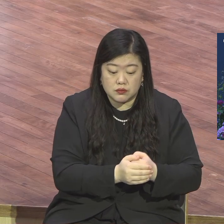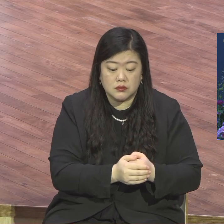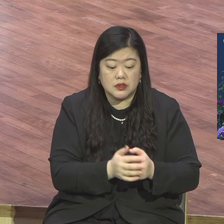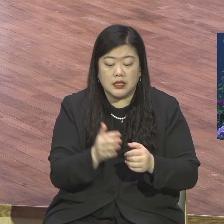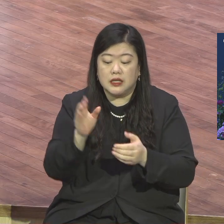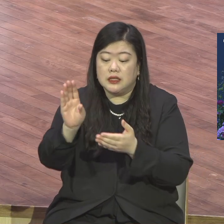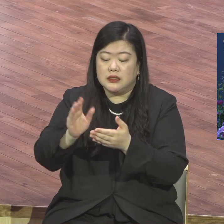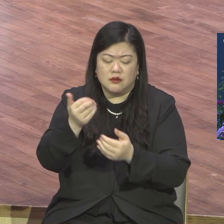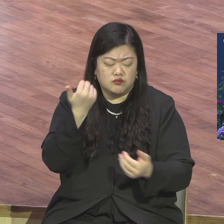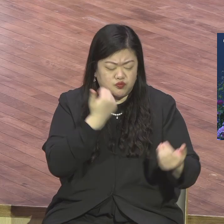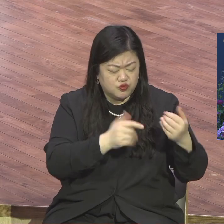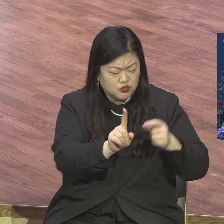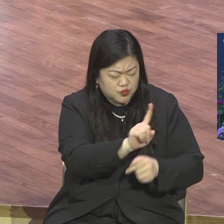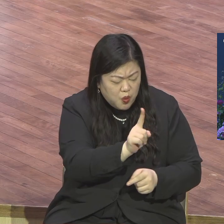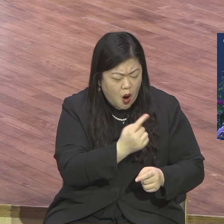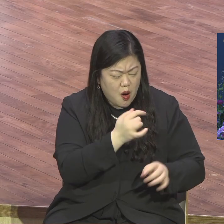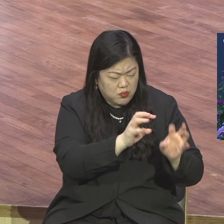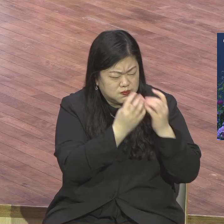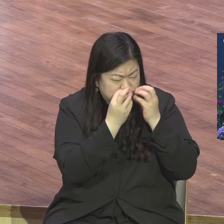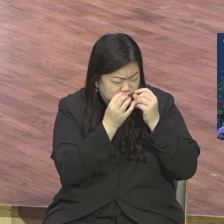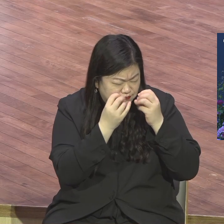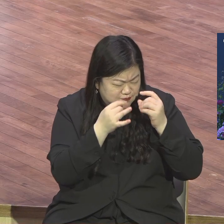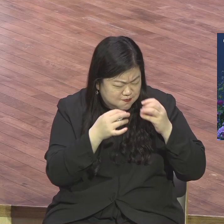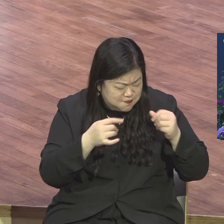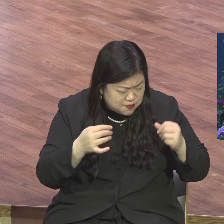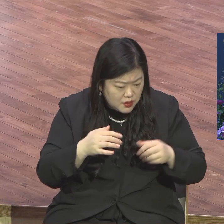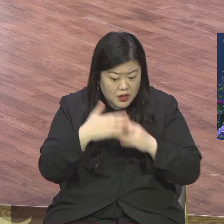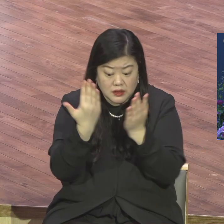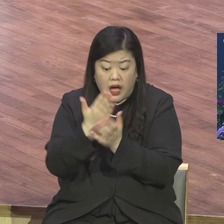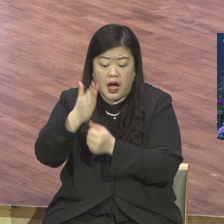후에 그가 이렇게까지 말한 것이 뭐냐?